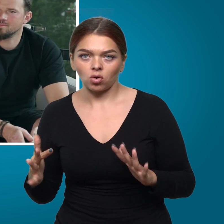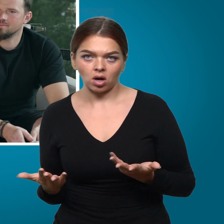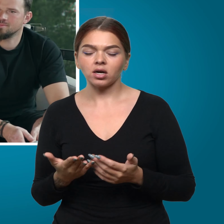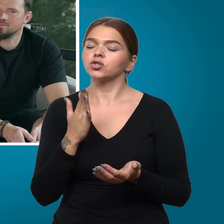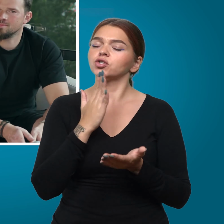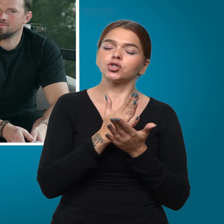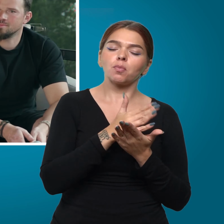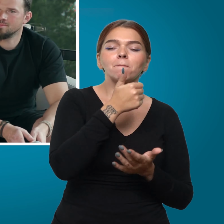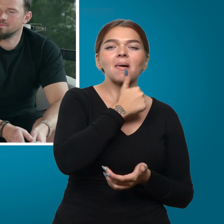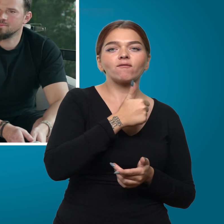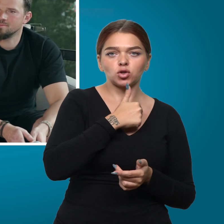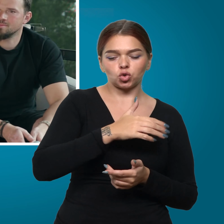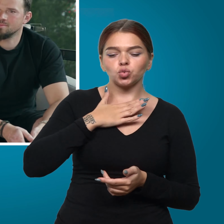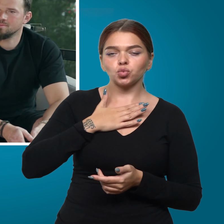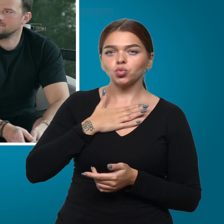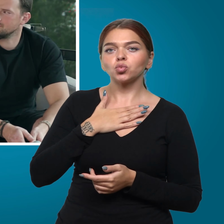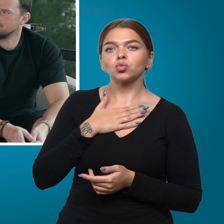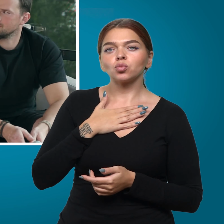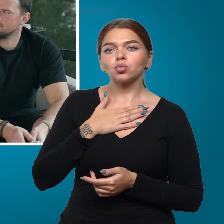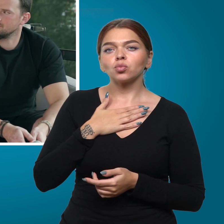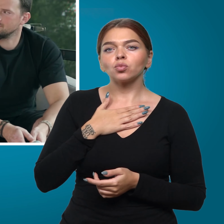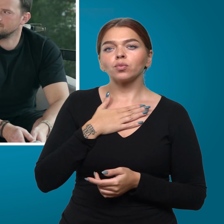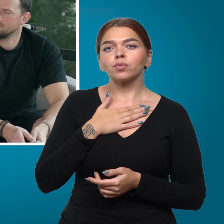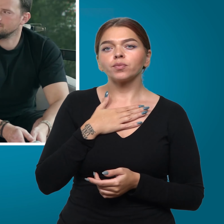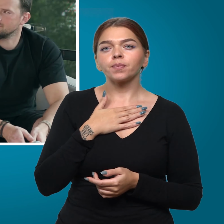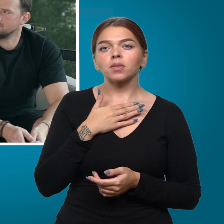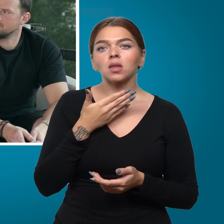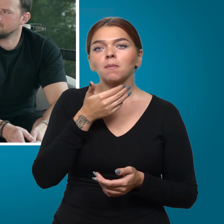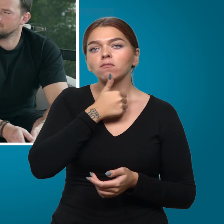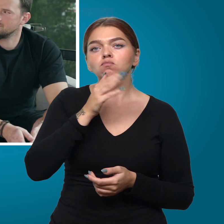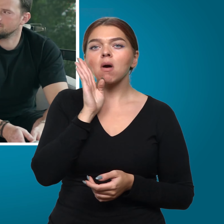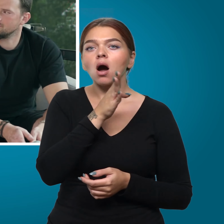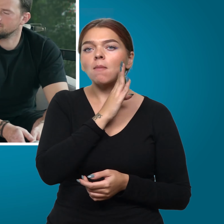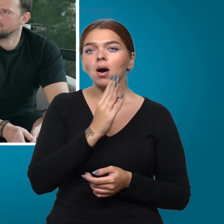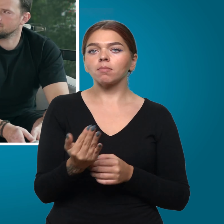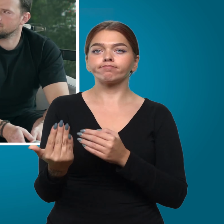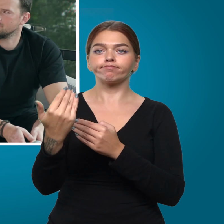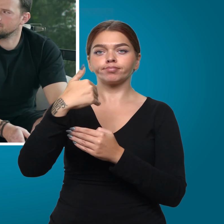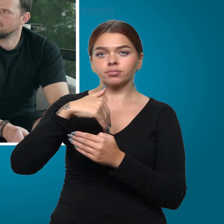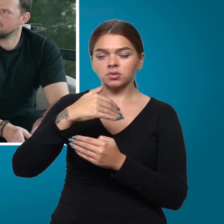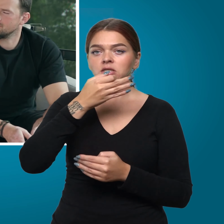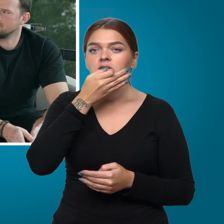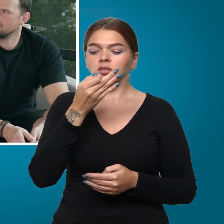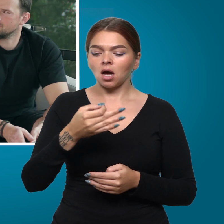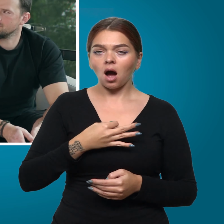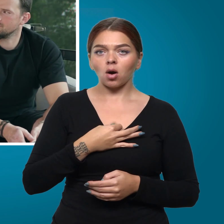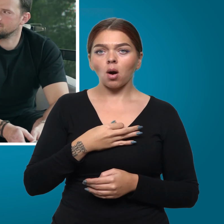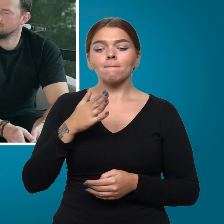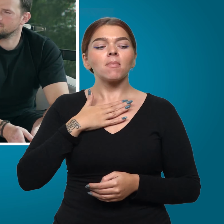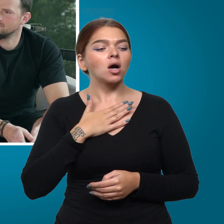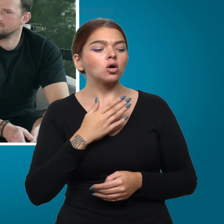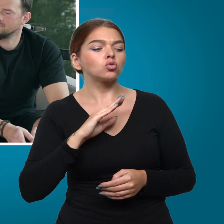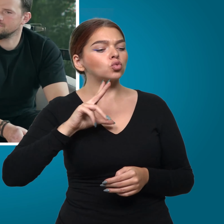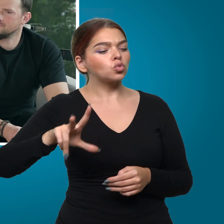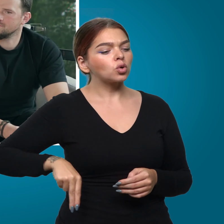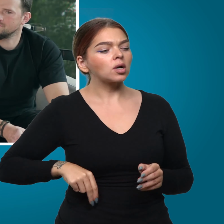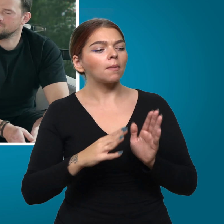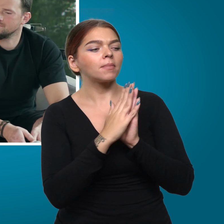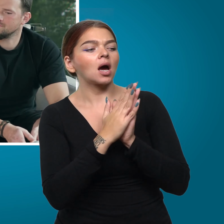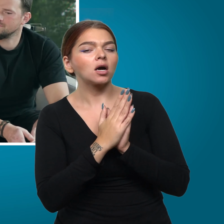kai, pavyzdžiui, ateina mama, ir sako, mano dukra prašė ten Colleen Hoover knygos